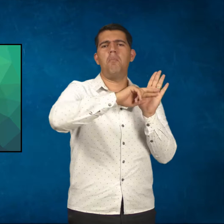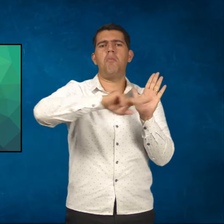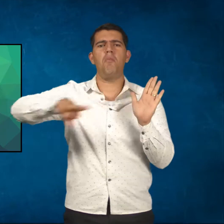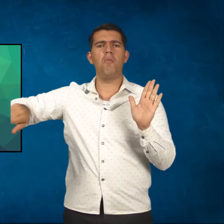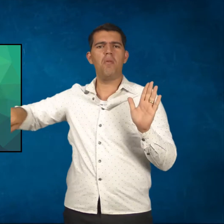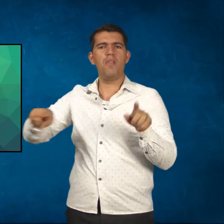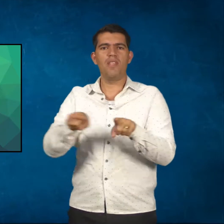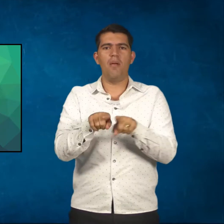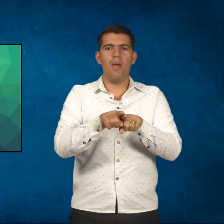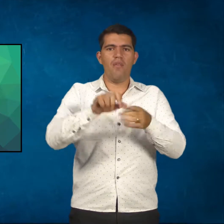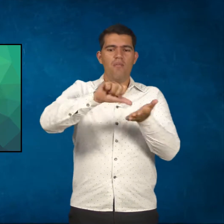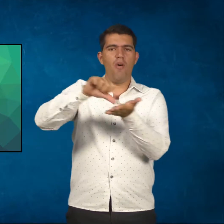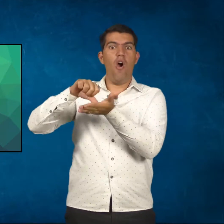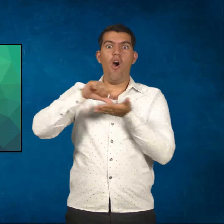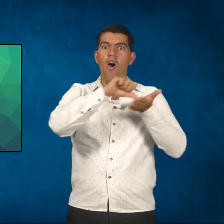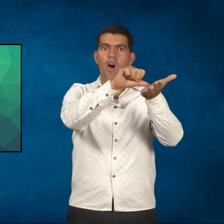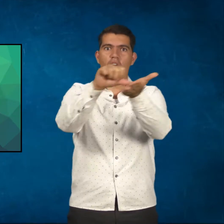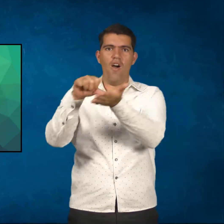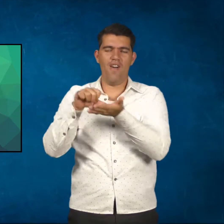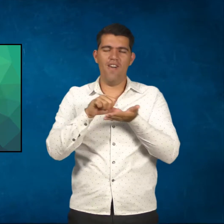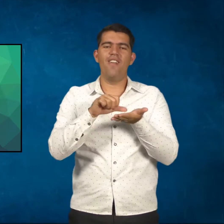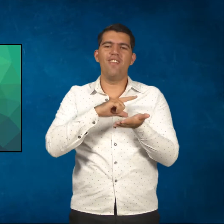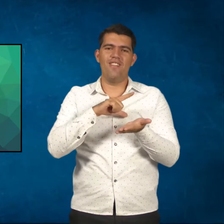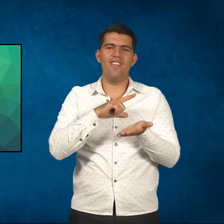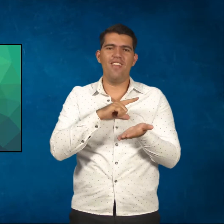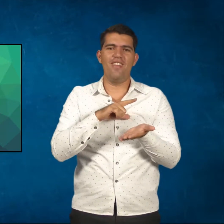multicamp, especialmente na oferta de